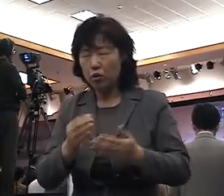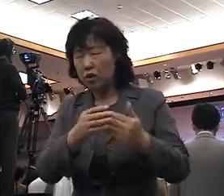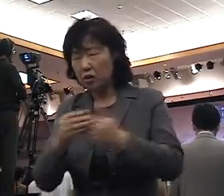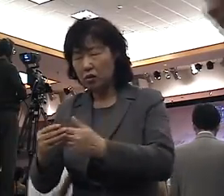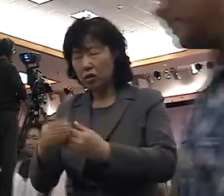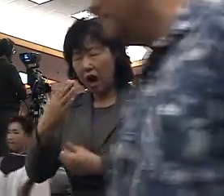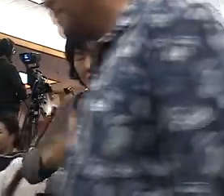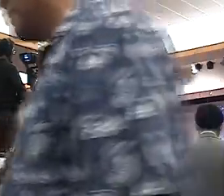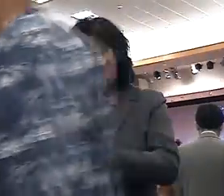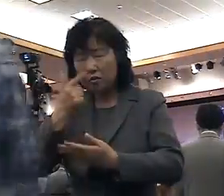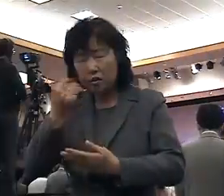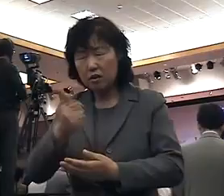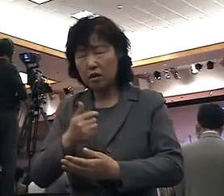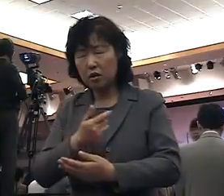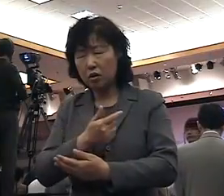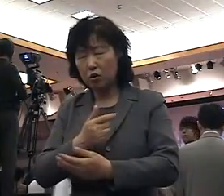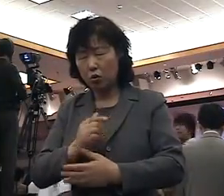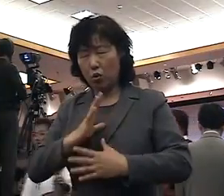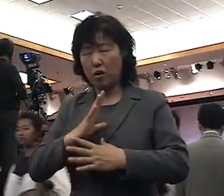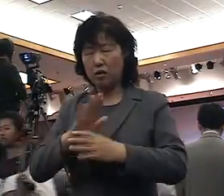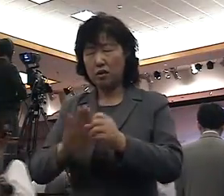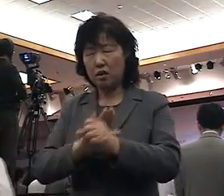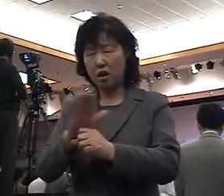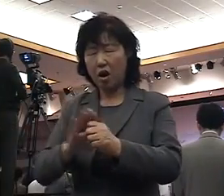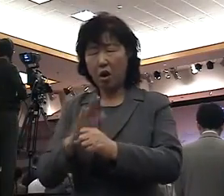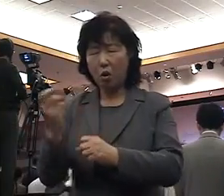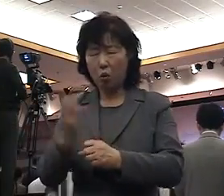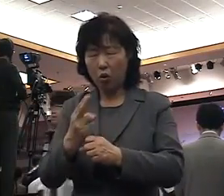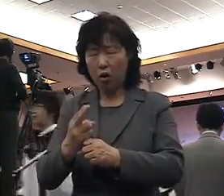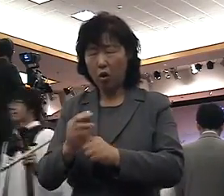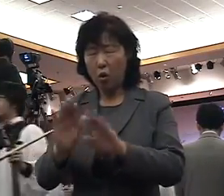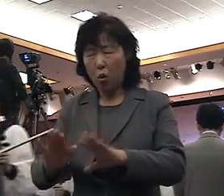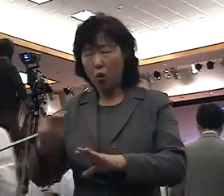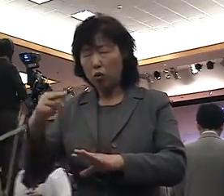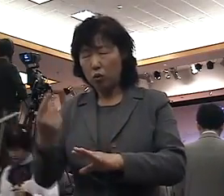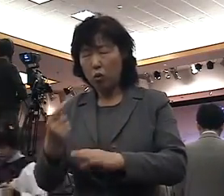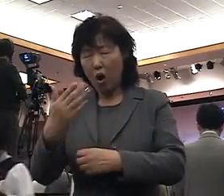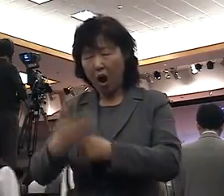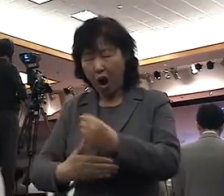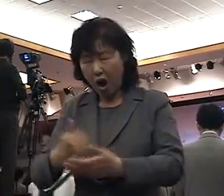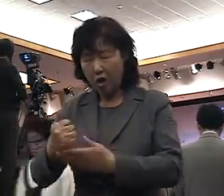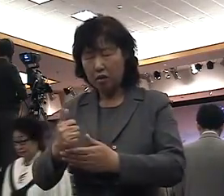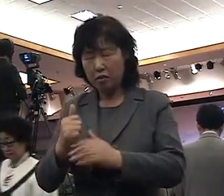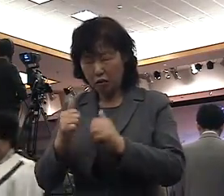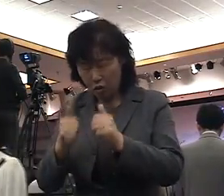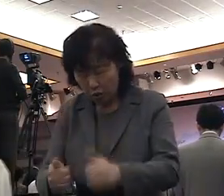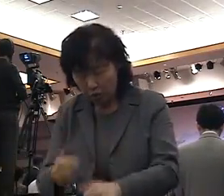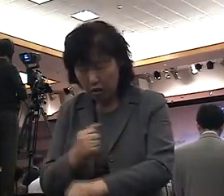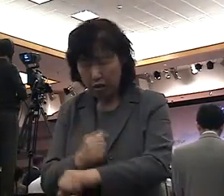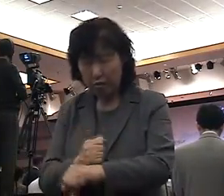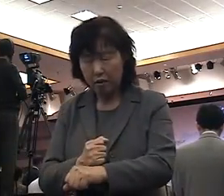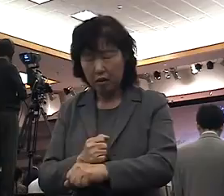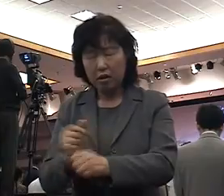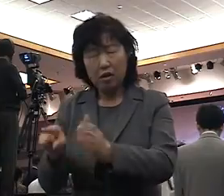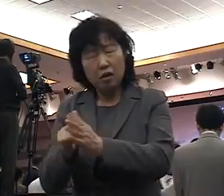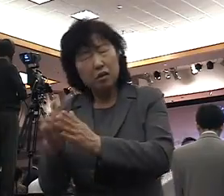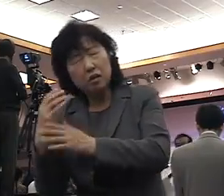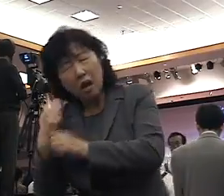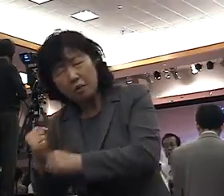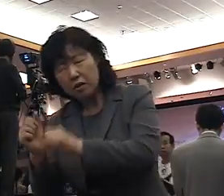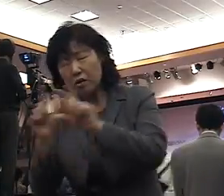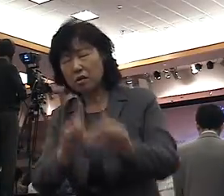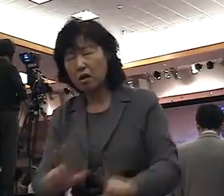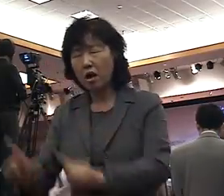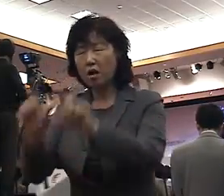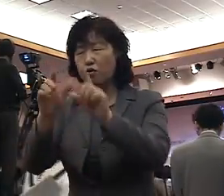하나님 아버지의 그 놀라우신 사랑과 오늘도 그 하나님 경배하며 의지하며 살 수 있도록